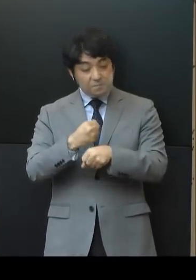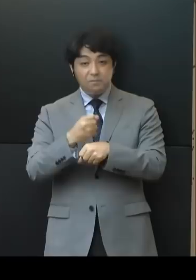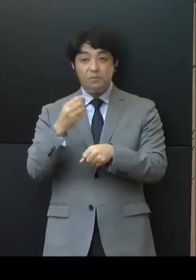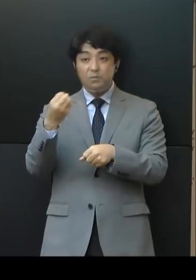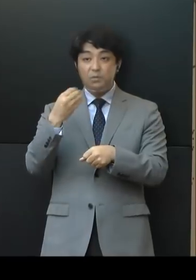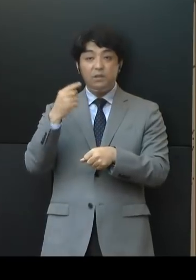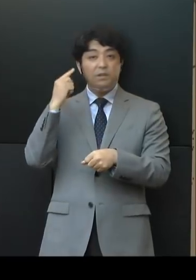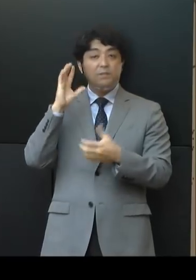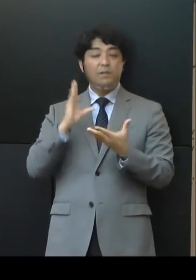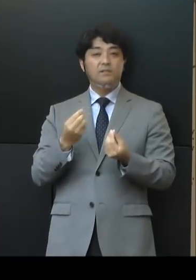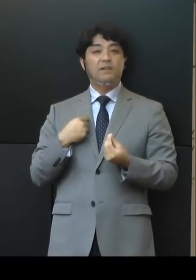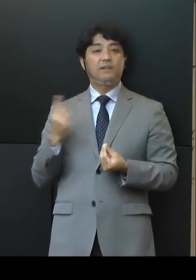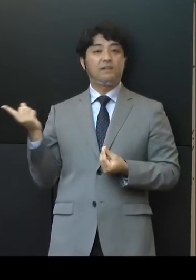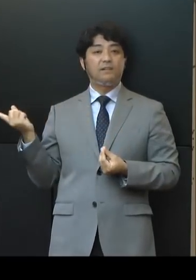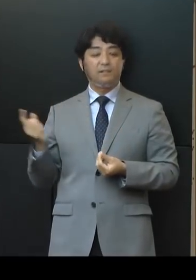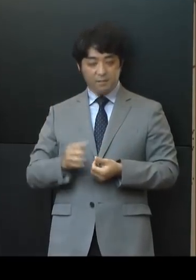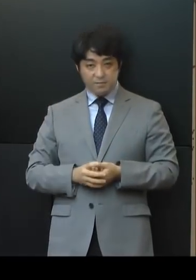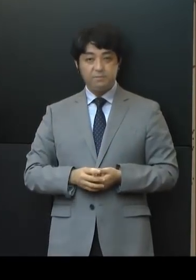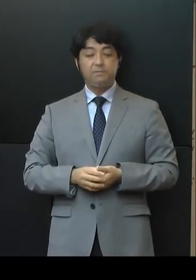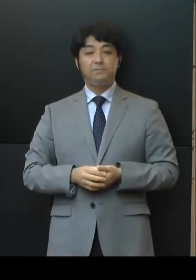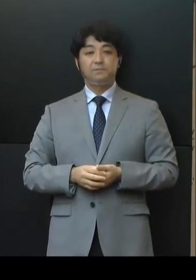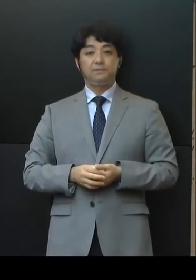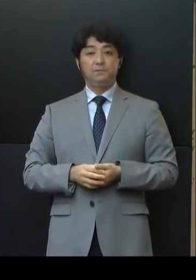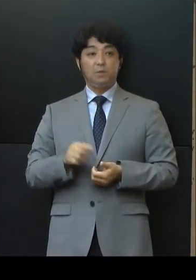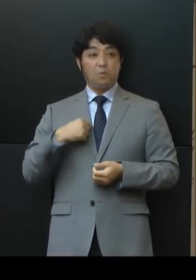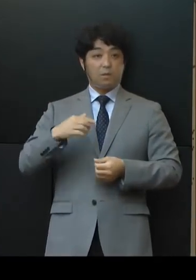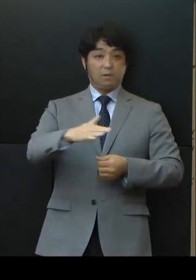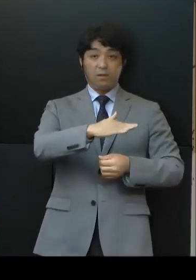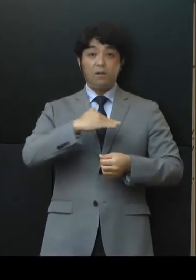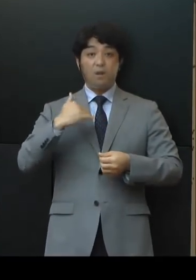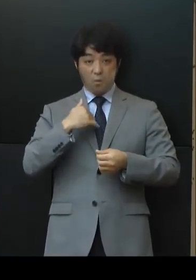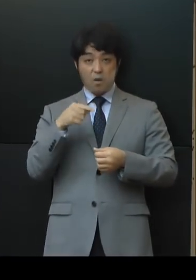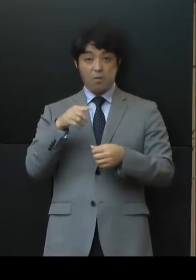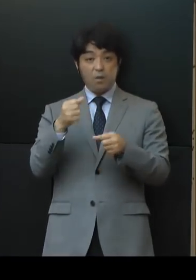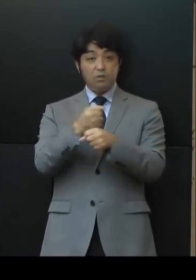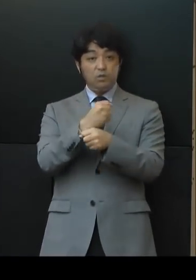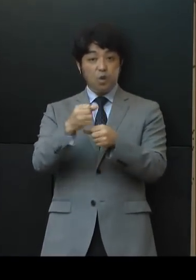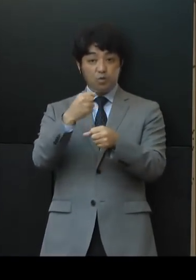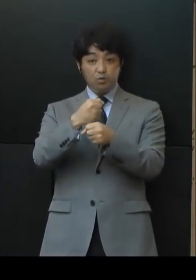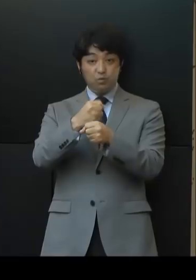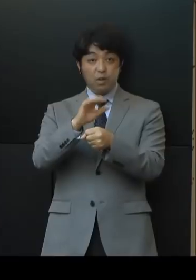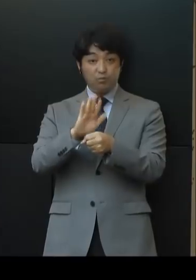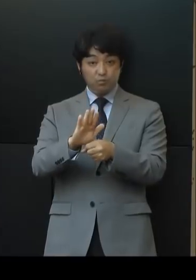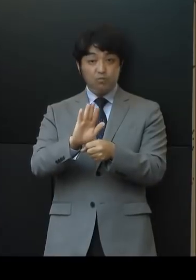があるという話は聞いておりまして、我々が作っているその事業についてもですね、